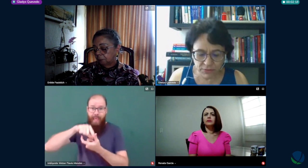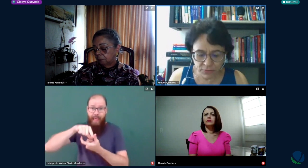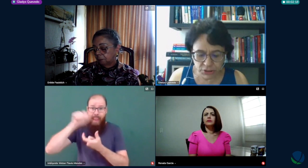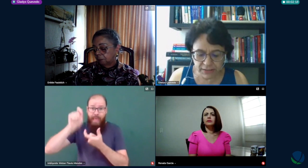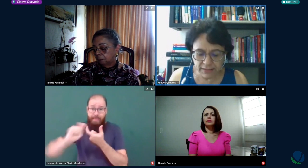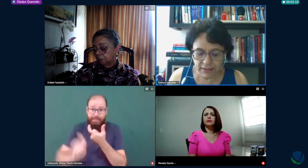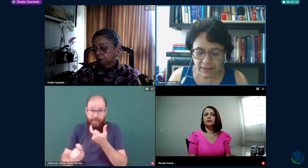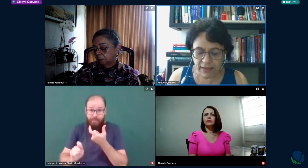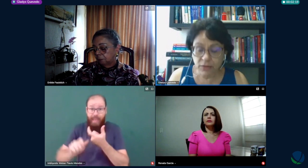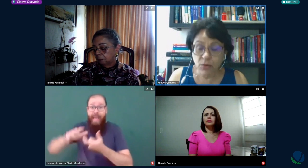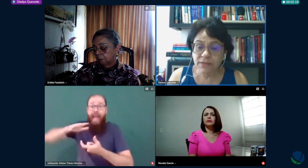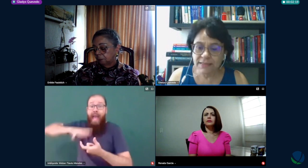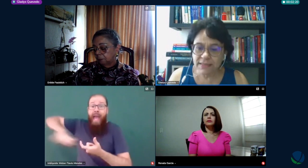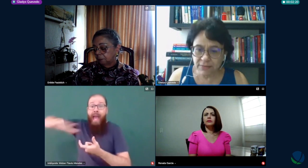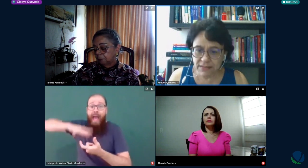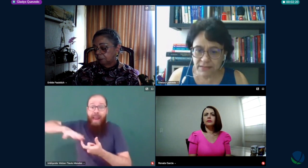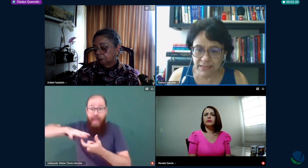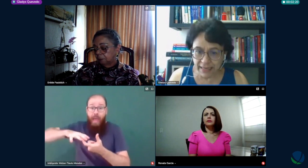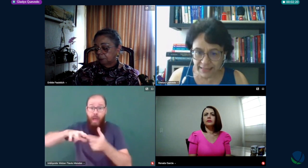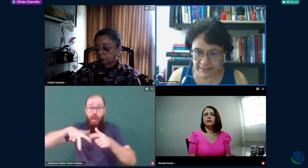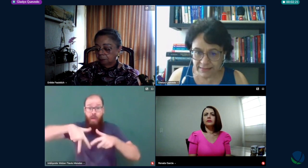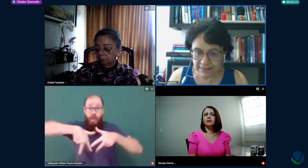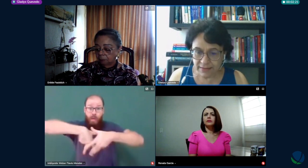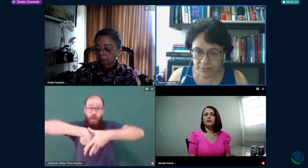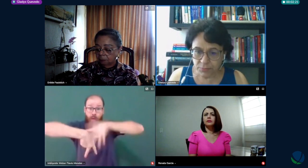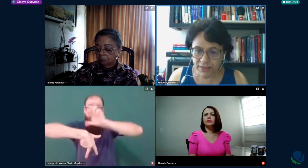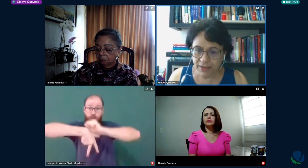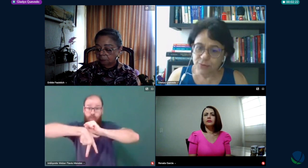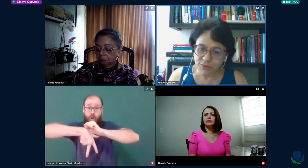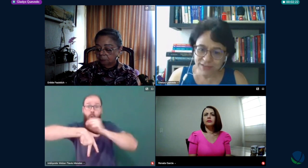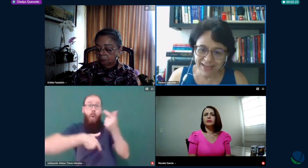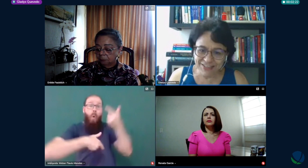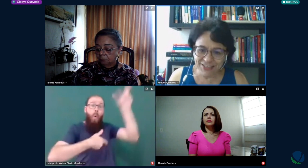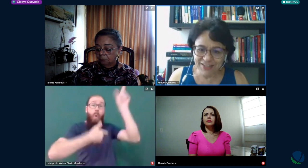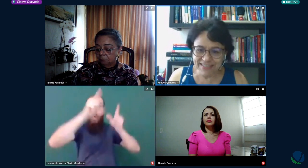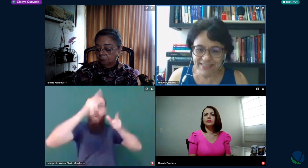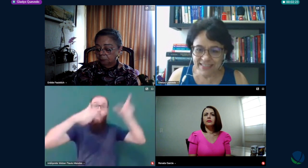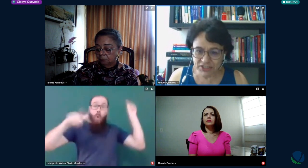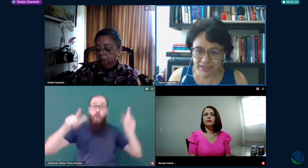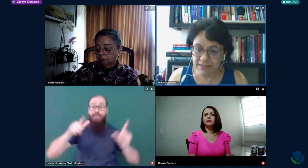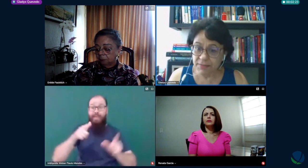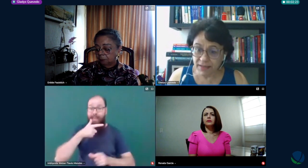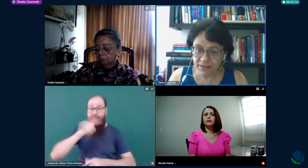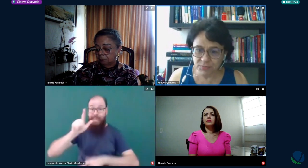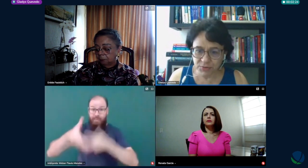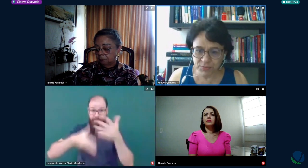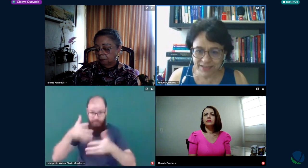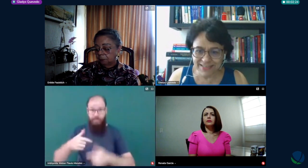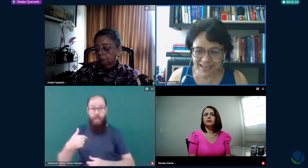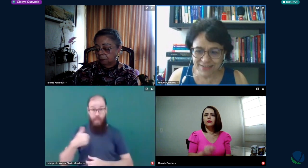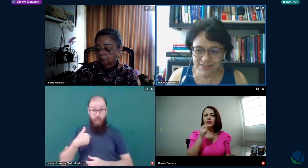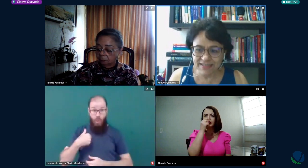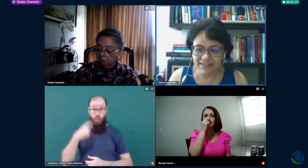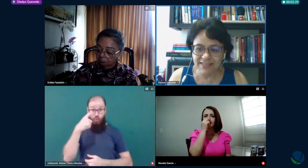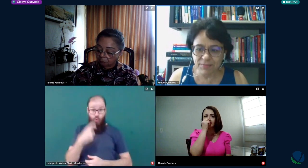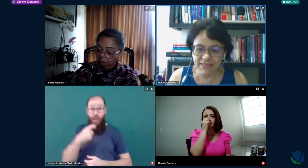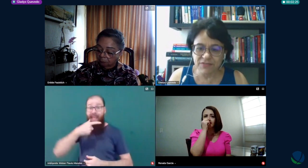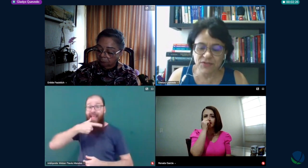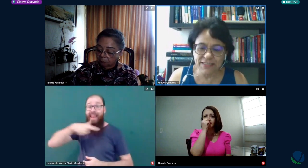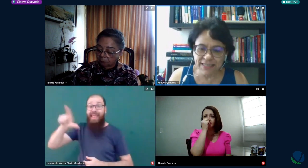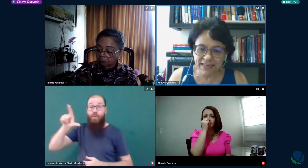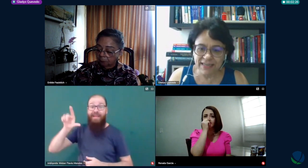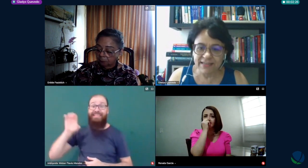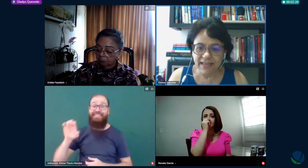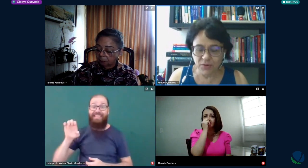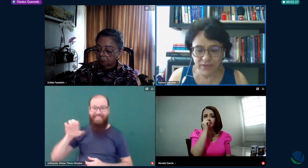ortopedia e traumatologia em outras línguas de sinais. Porque eu sou da área de línguas estrangeiras e me interesso muito por essa área. Eu gostaria de saber